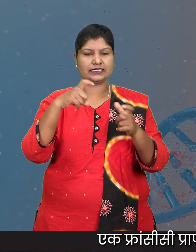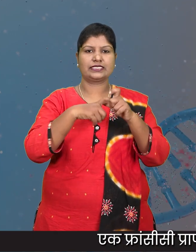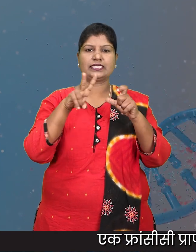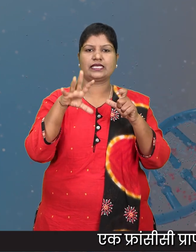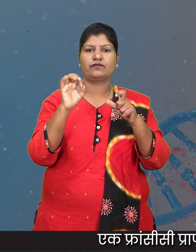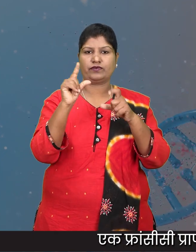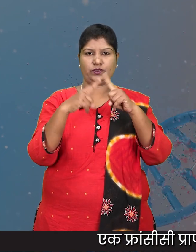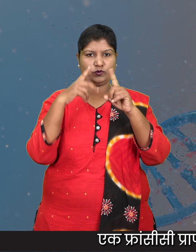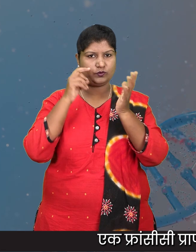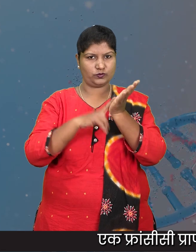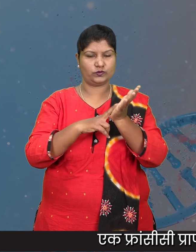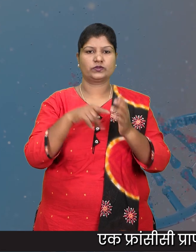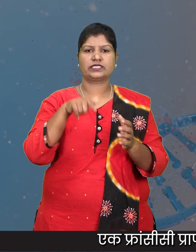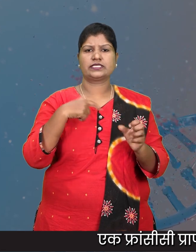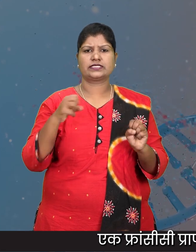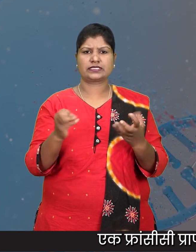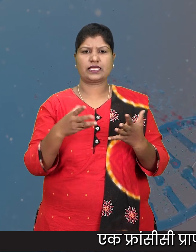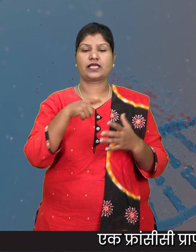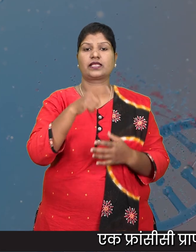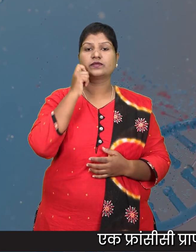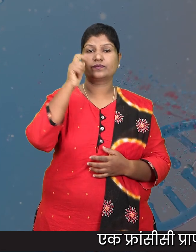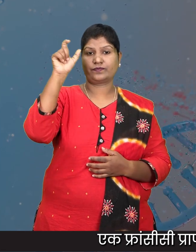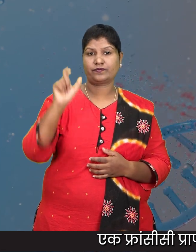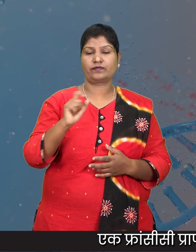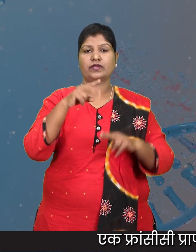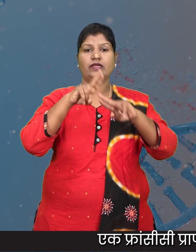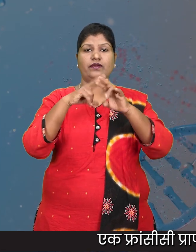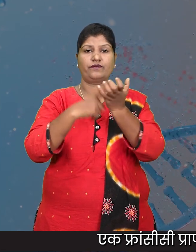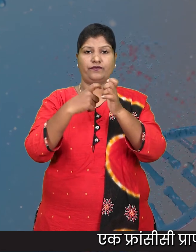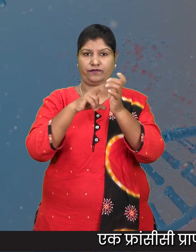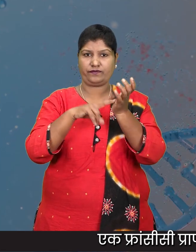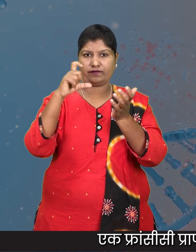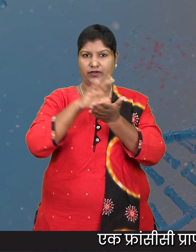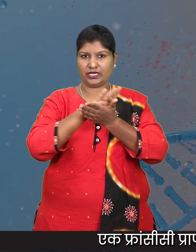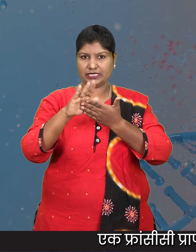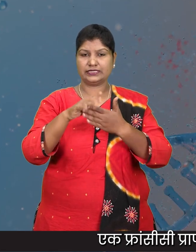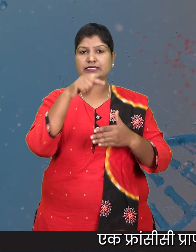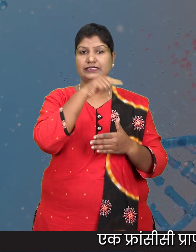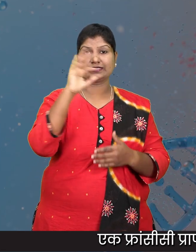एक फ्रांसीसी प्राणी विज्ञानी द्वारा प्रस्तावित किया गया था,